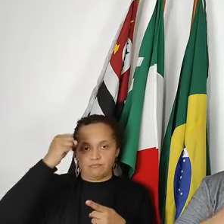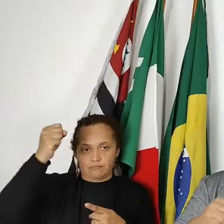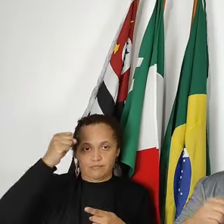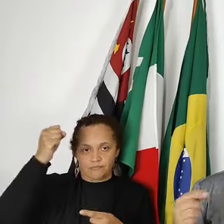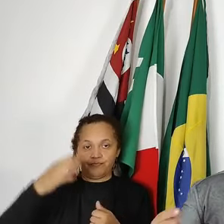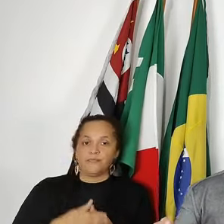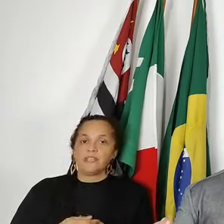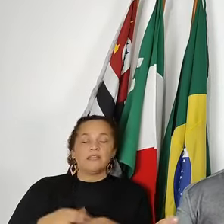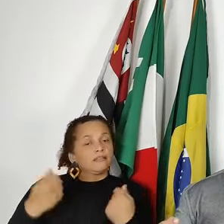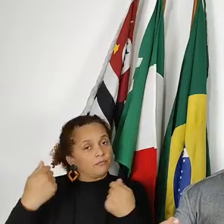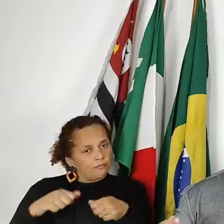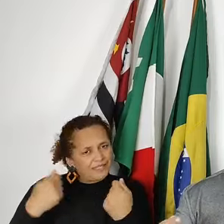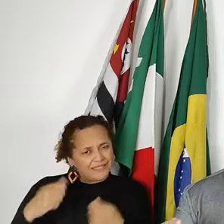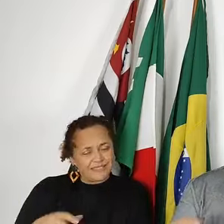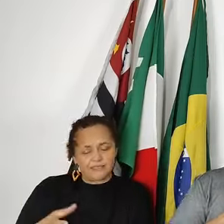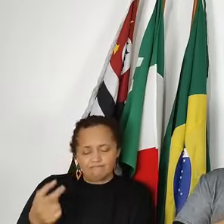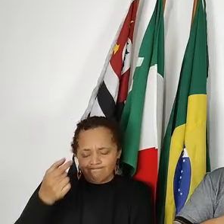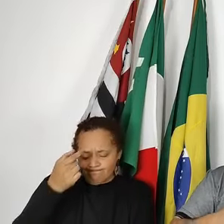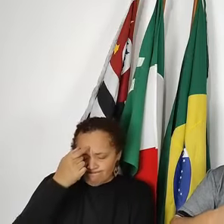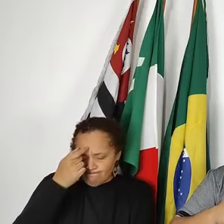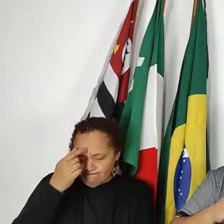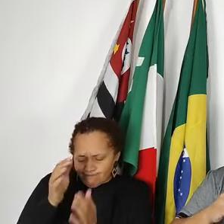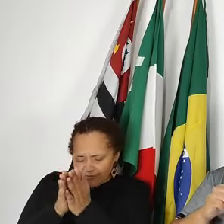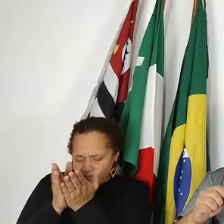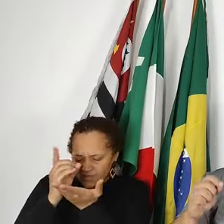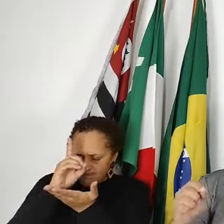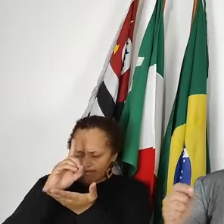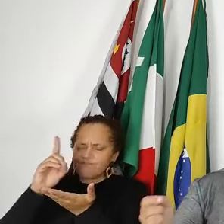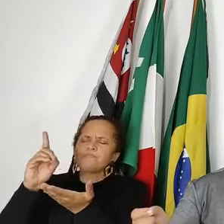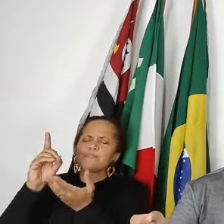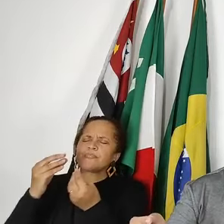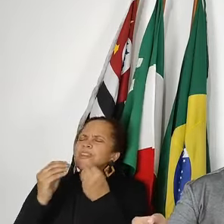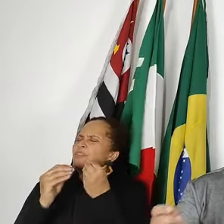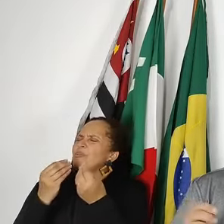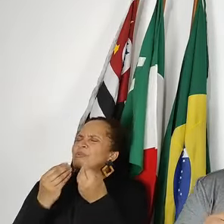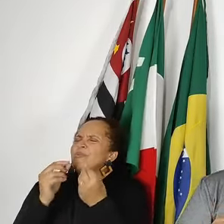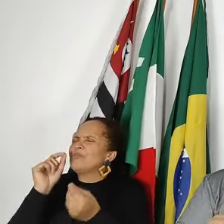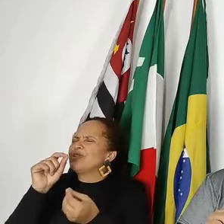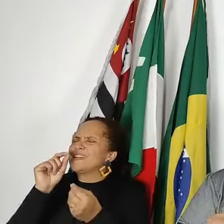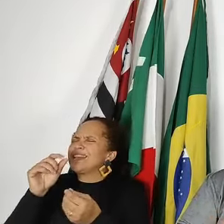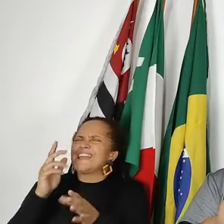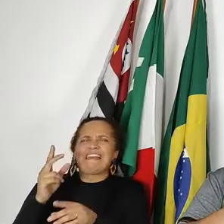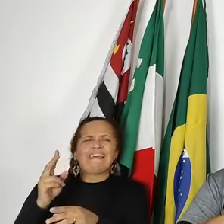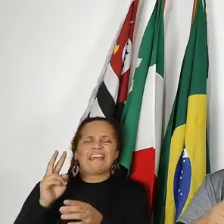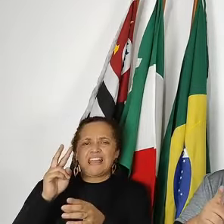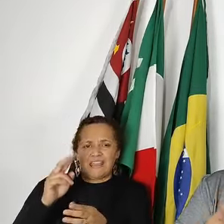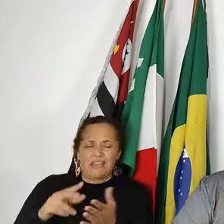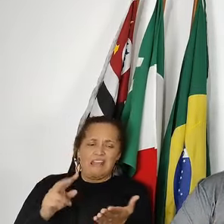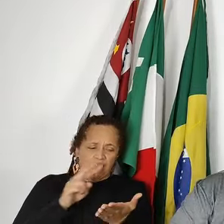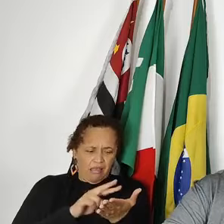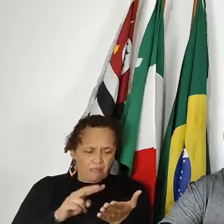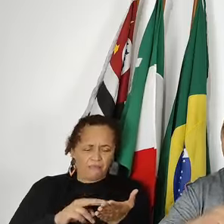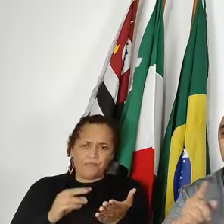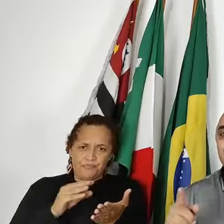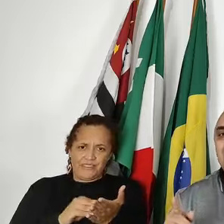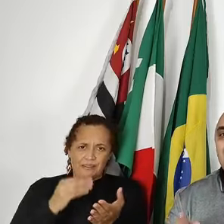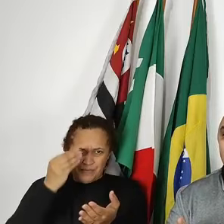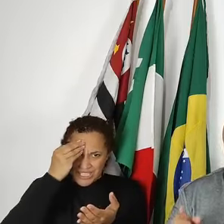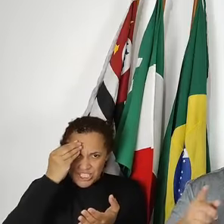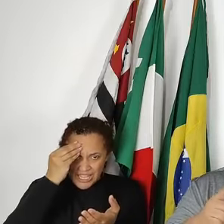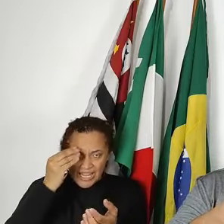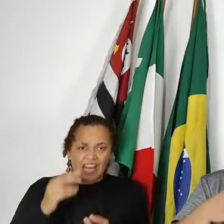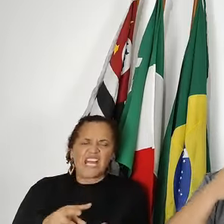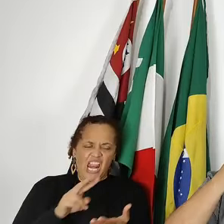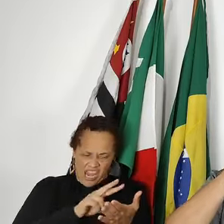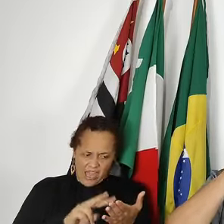de dia e de noite na palavra. O que é o meditar, Fernando? Meditar é a leitura? Nós temos aprendido que não é a leitura.